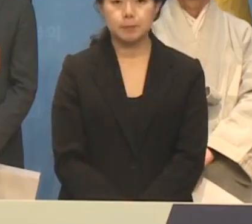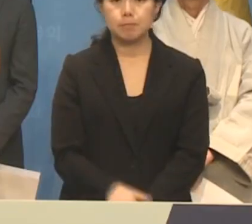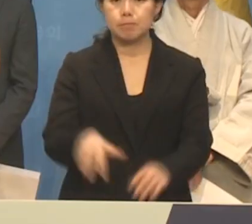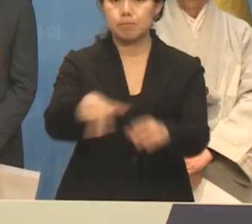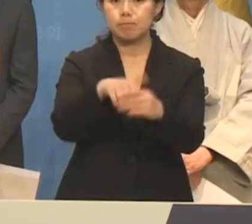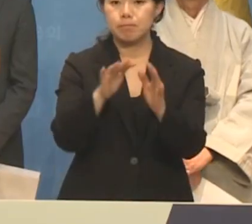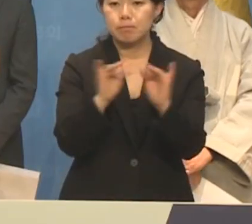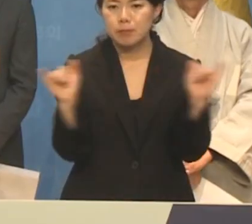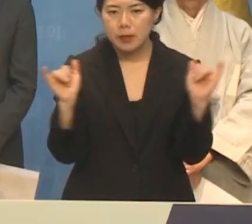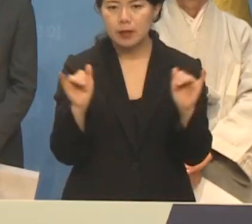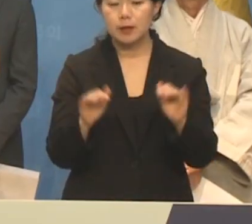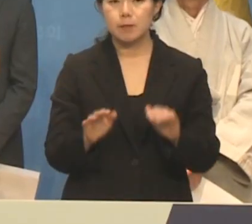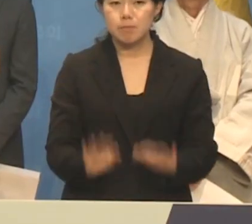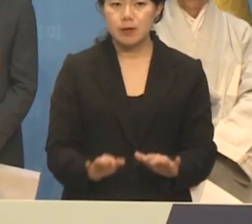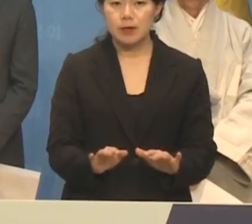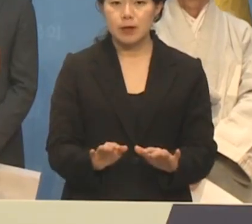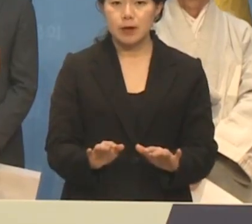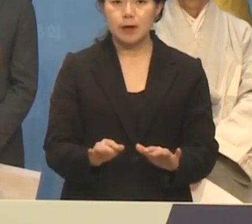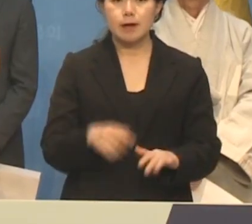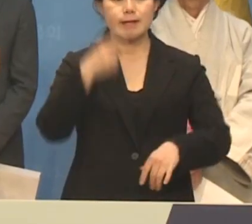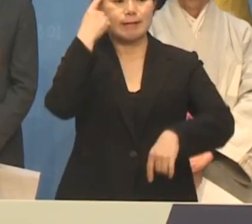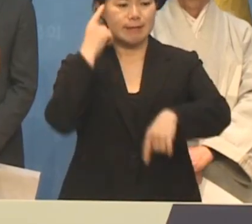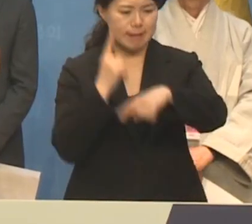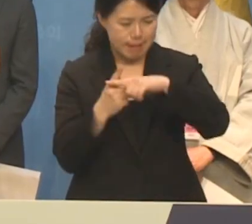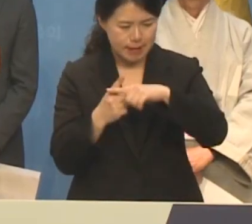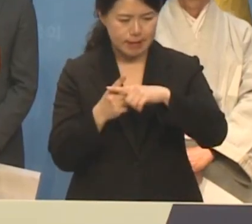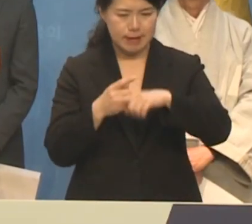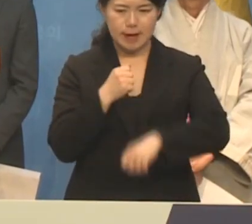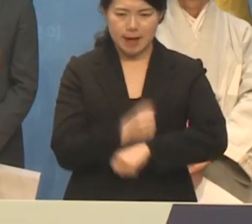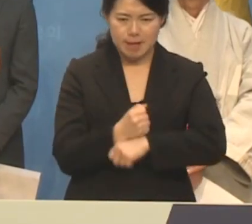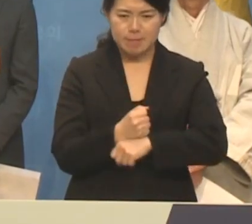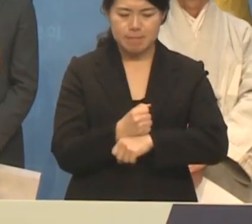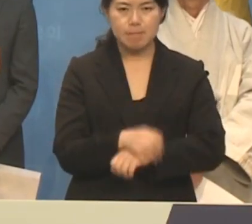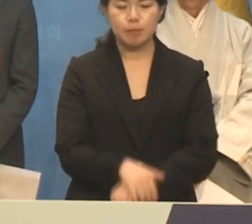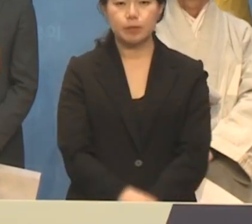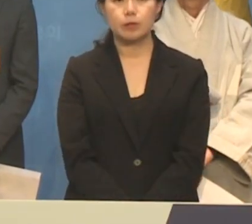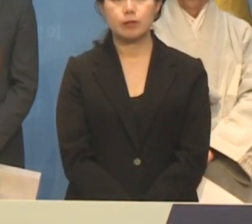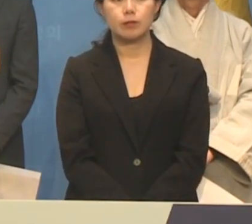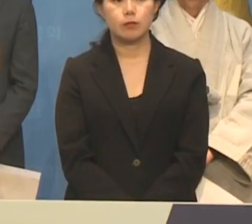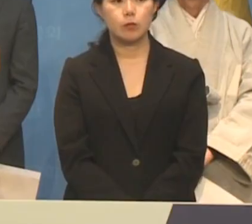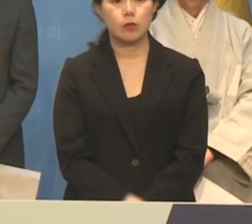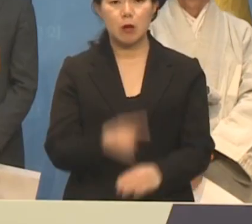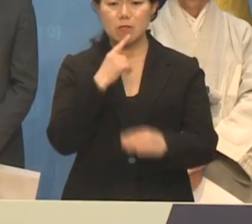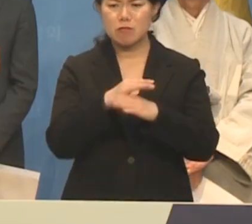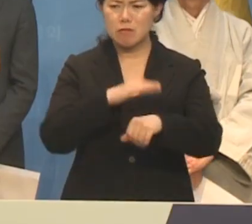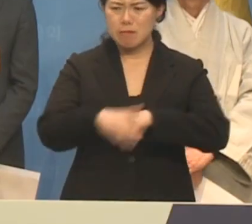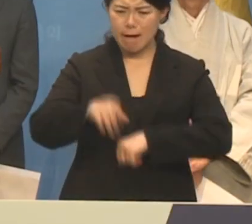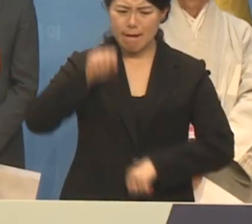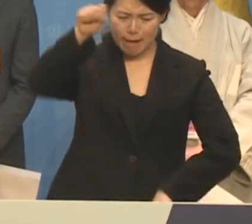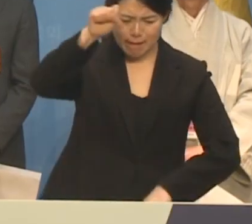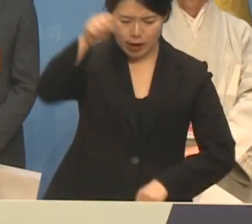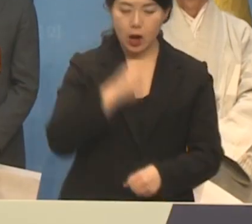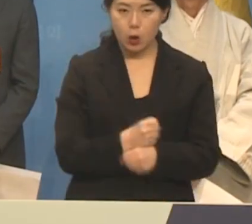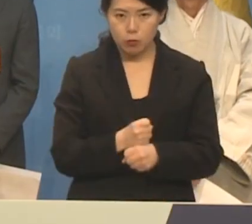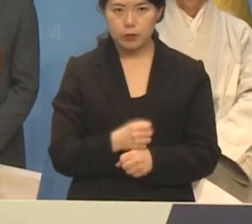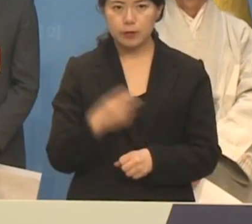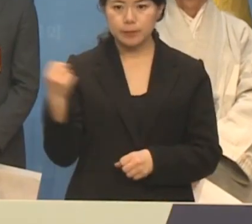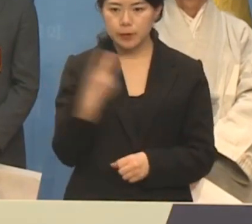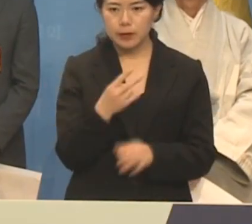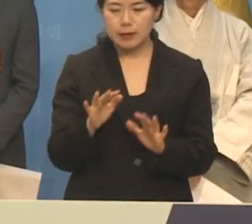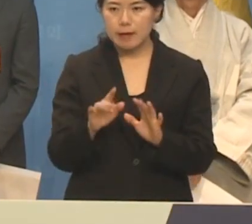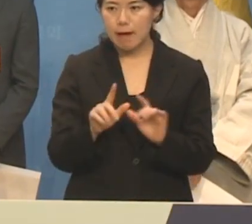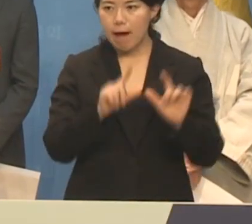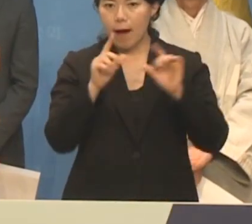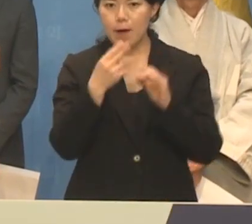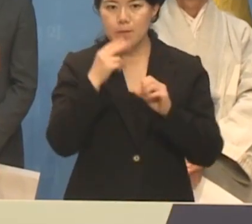종교는 무한히 부정하고 무한히 긍정해서 영구혁명론이다. 민주화 만들어내가지고 또 살만 하면